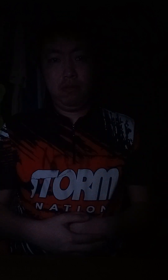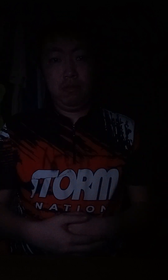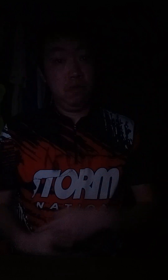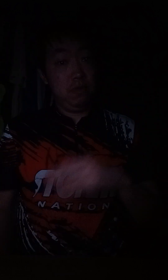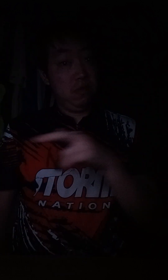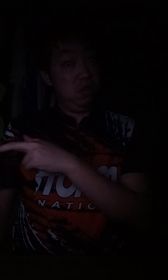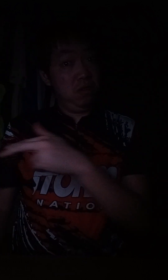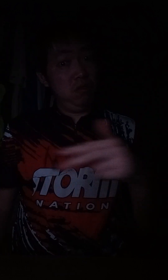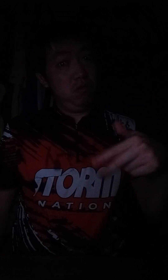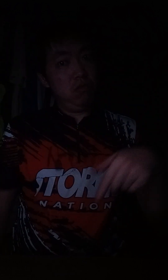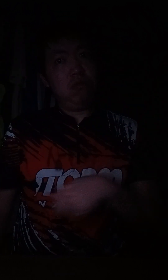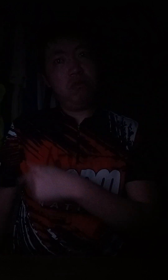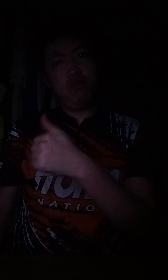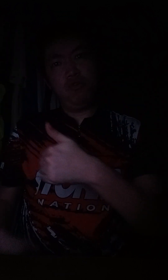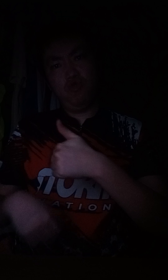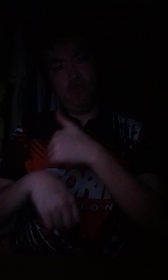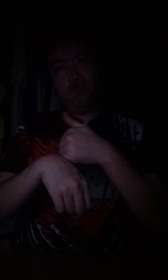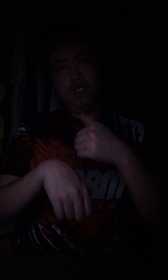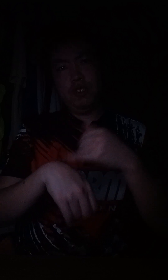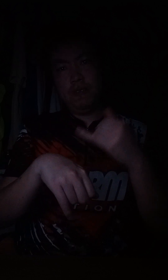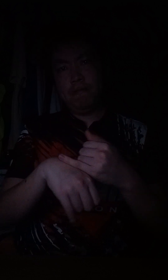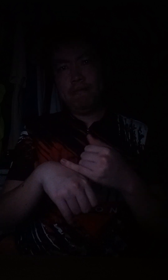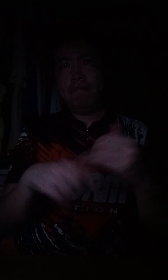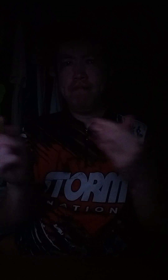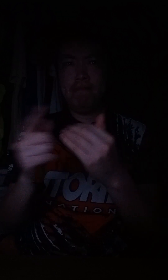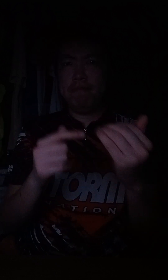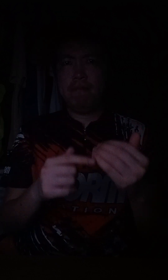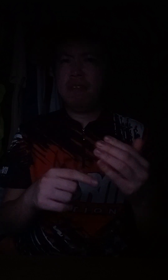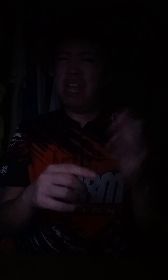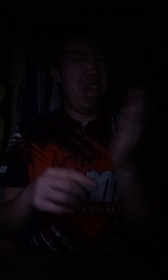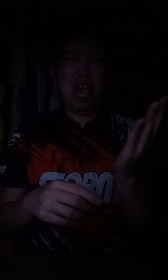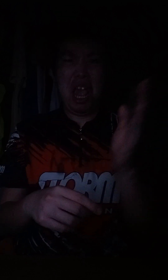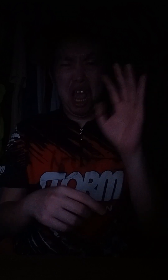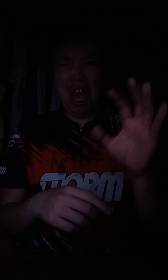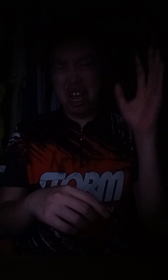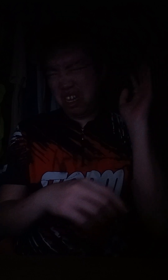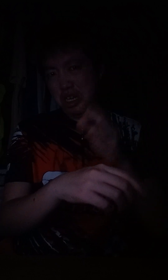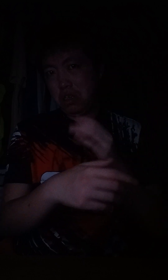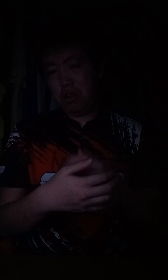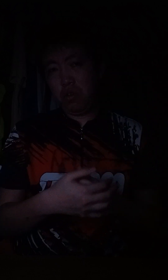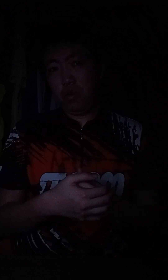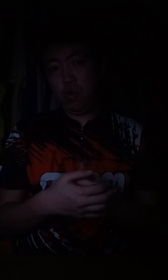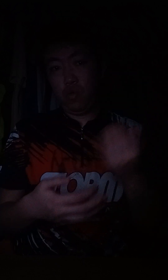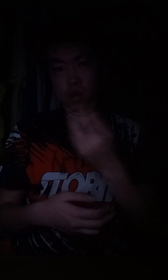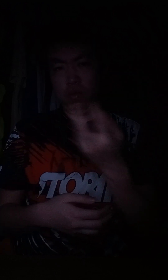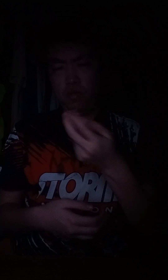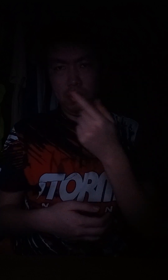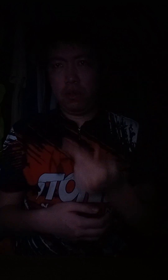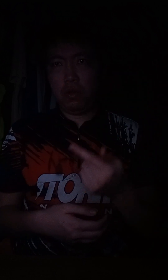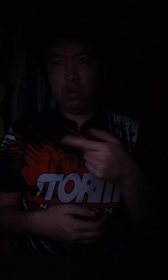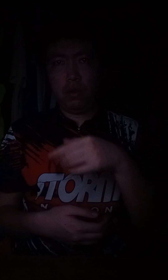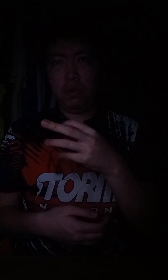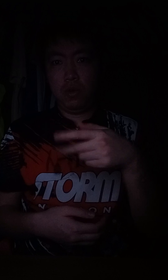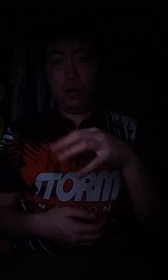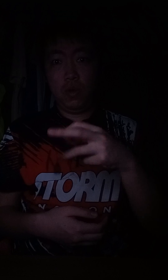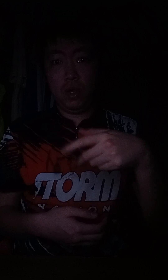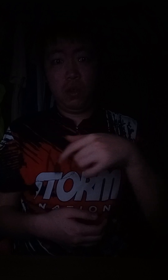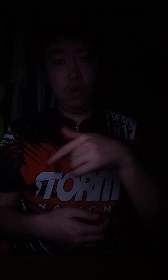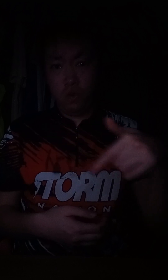전문가들은 주사기를 닦은 화장지를 그대로 쓰는 건 위험하다고 말하는데요. 매우 드물기는 해도 화장지를 통해서